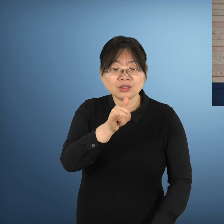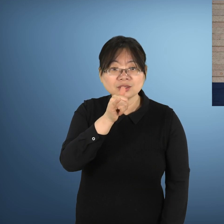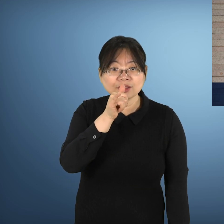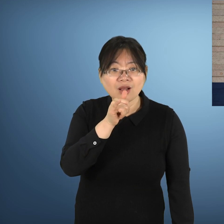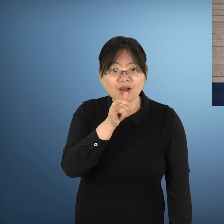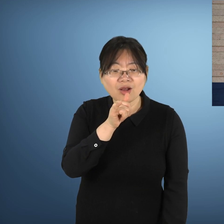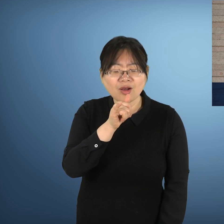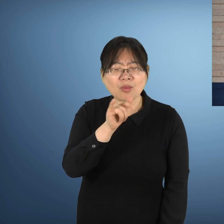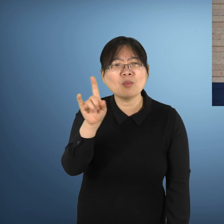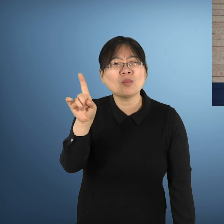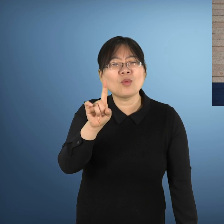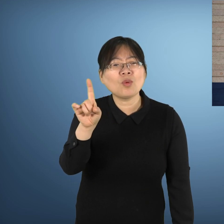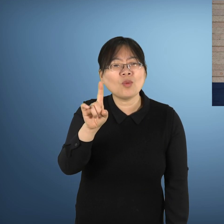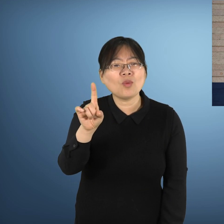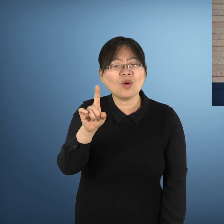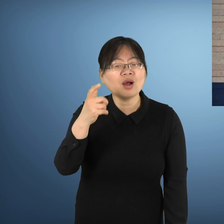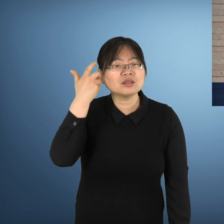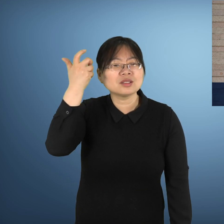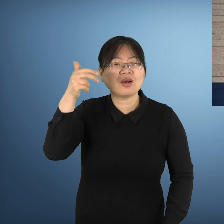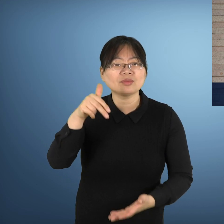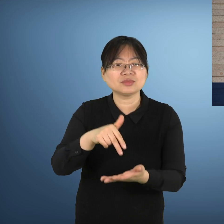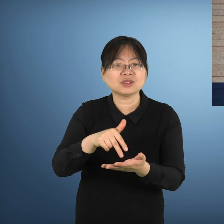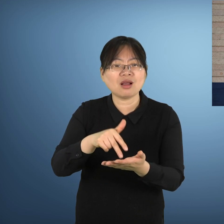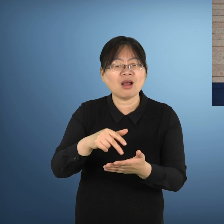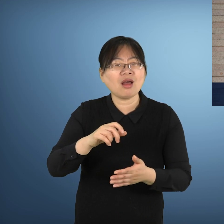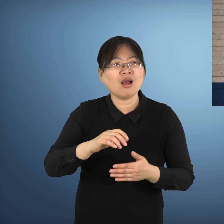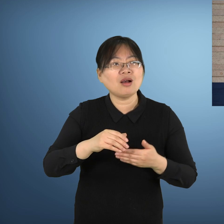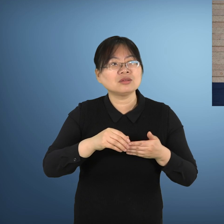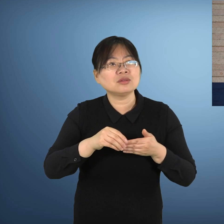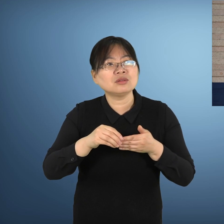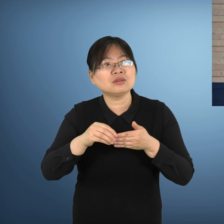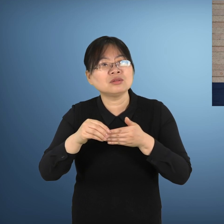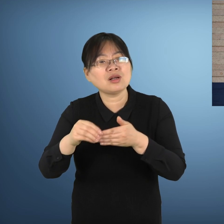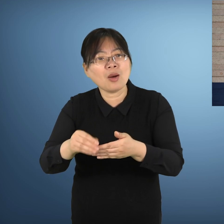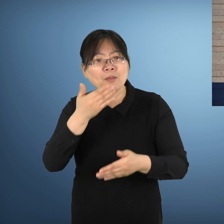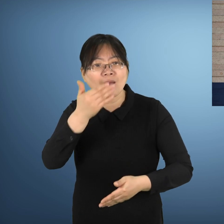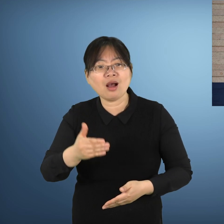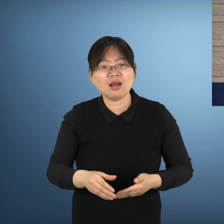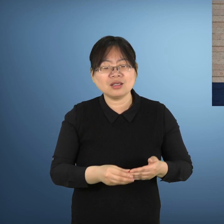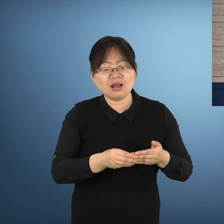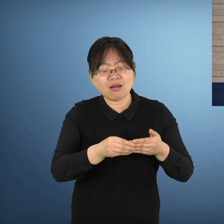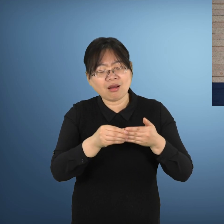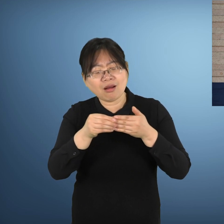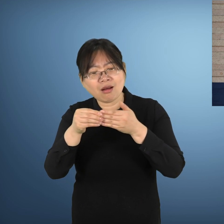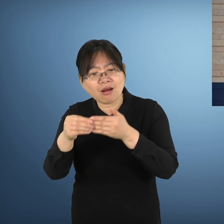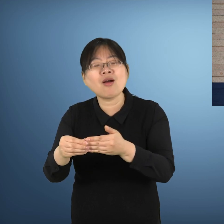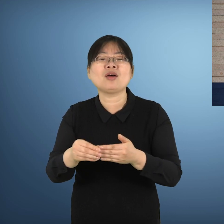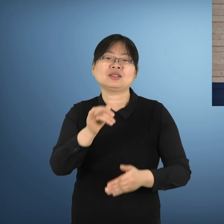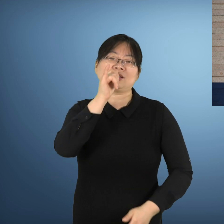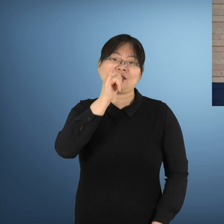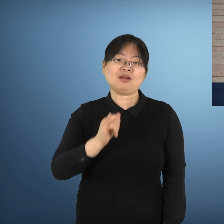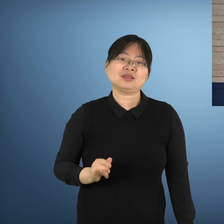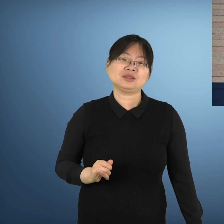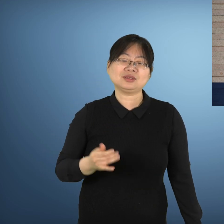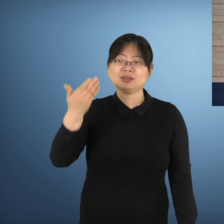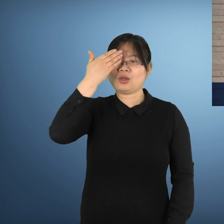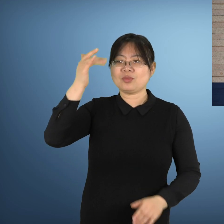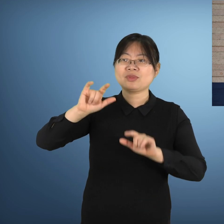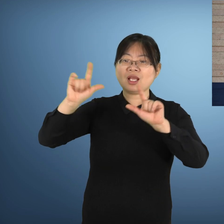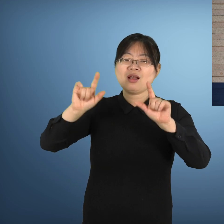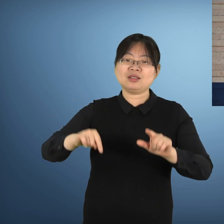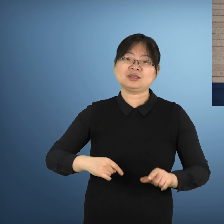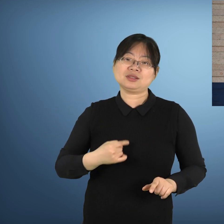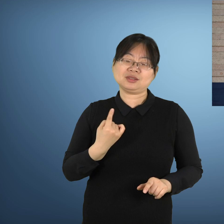겁니까? 뭔가의 영적인 존재에 이끌려가는 겁니까? 지금 이끌려가고 있어요. 젊은 날에는